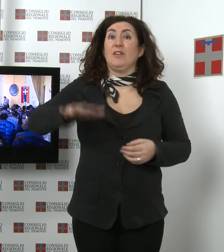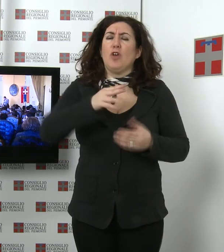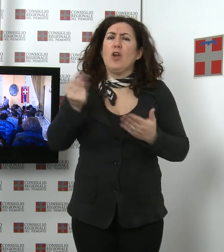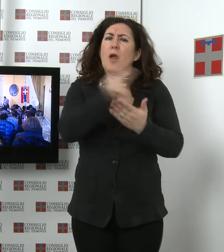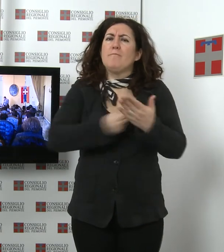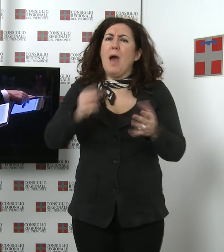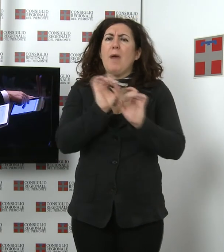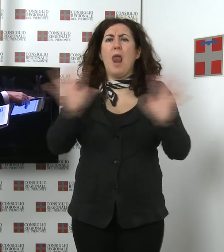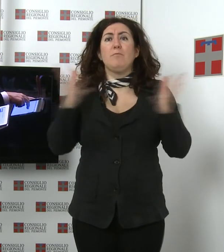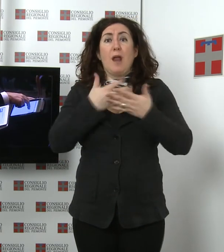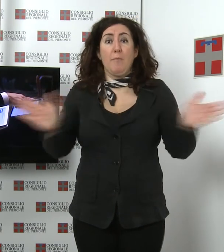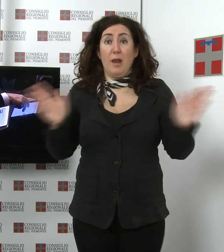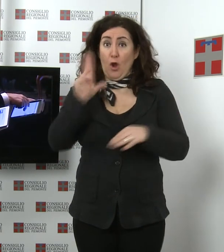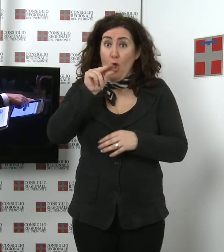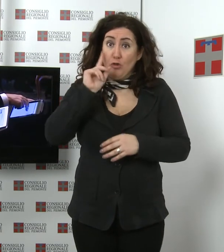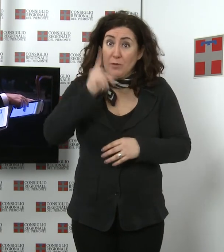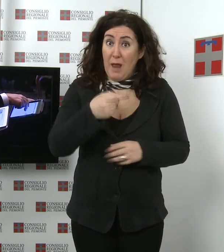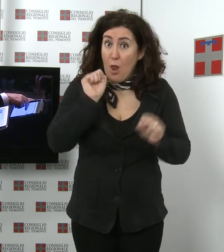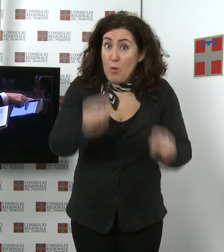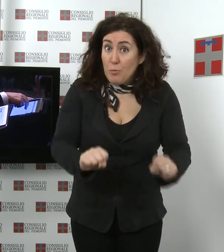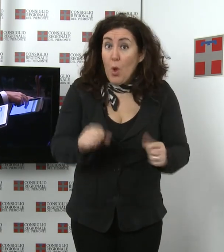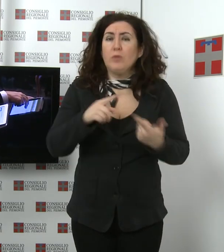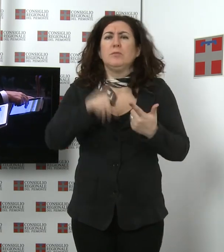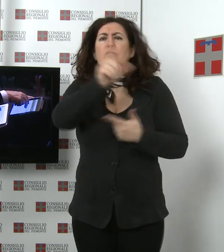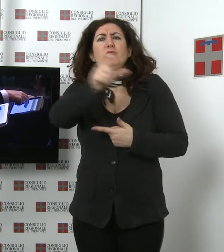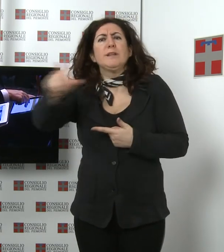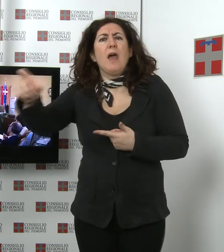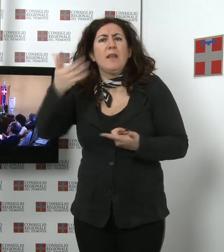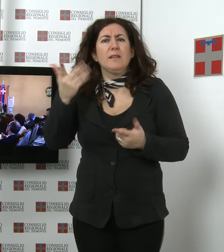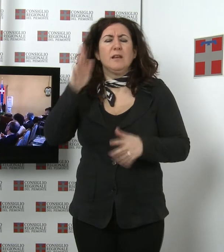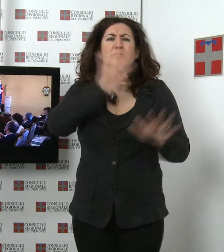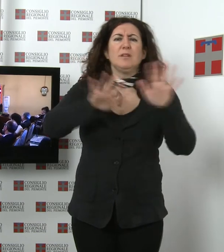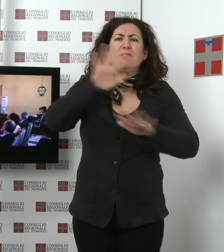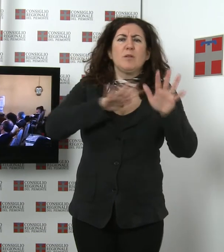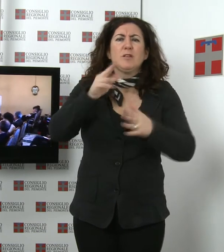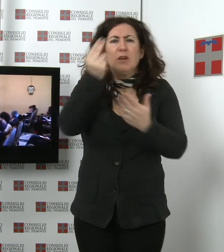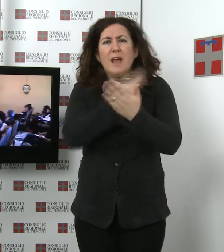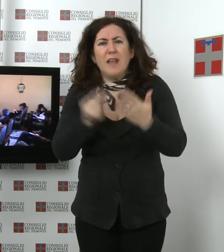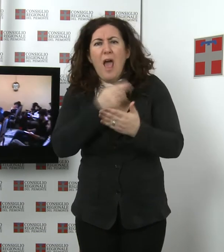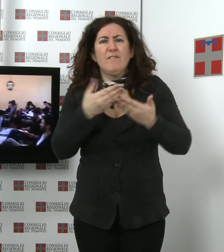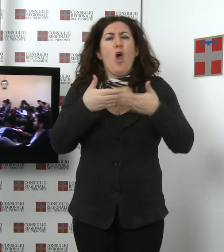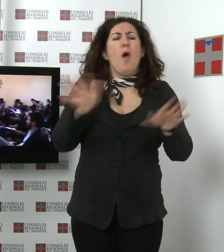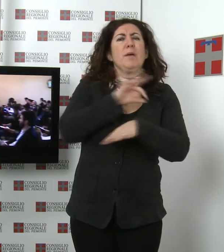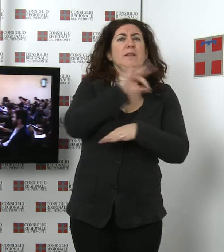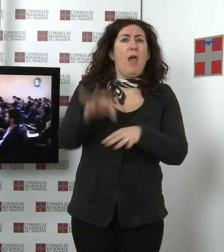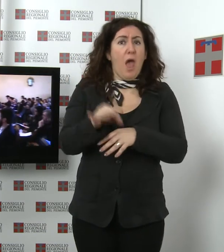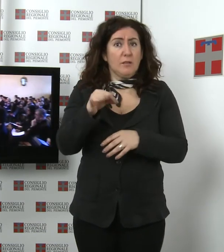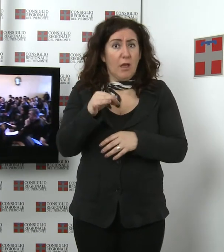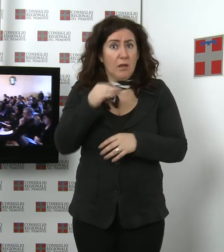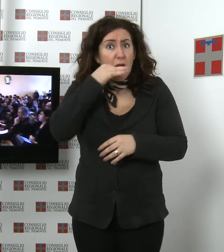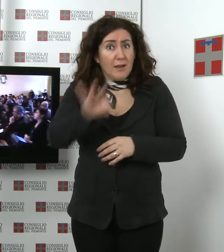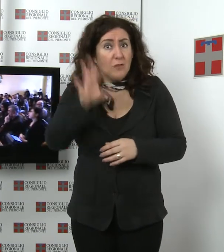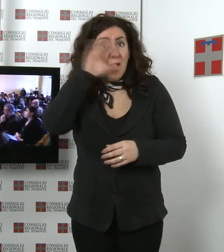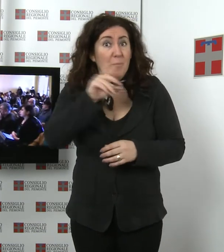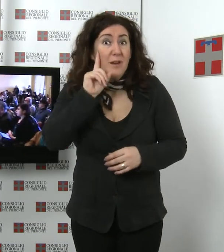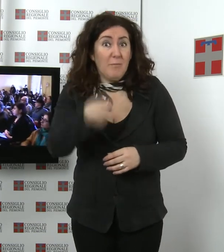libere e aperte? Il cittadino può comprendere meglio le notizie con l'uso di infografiche open data? Queste alcune delle questioni affrontate